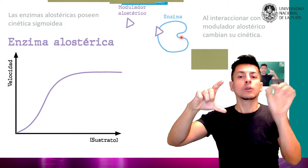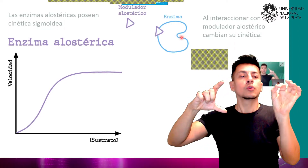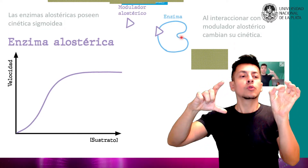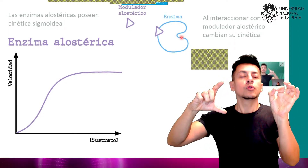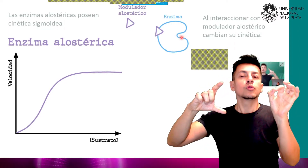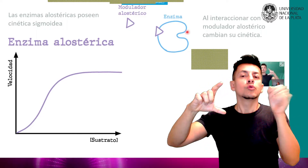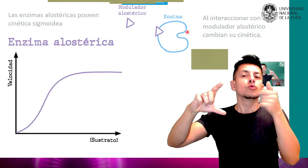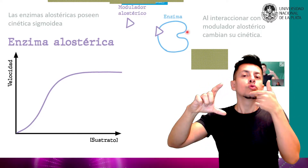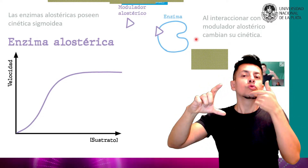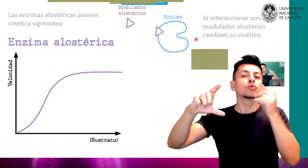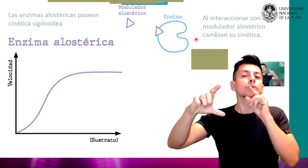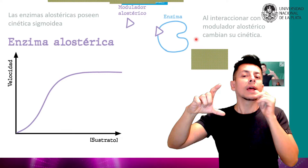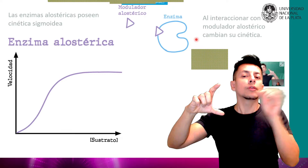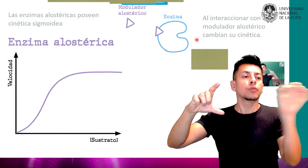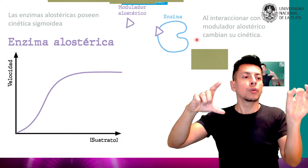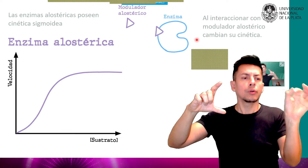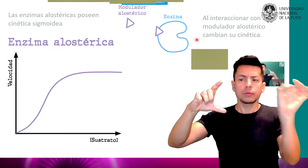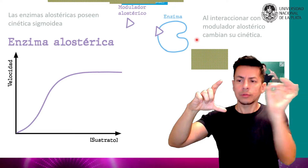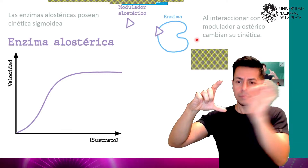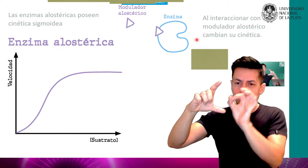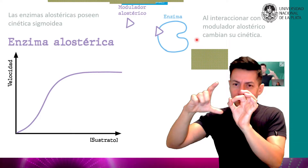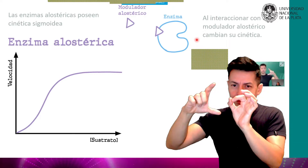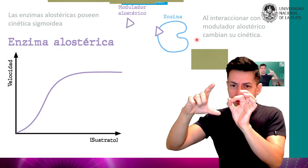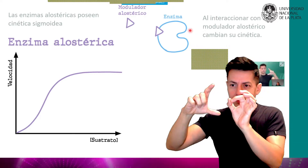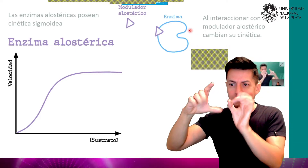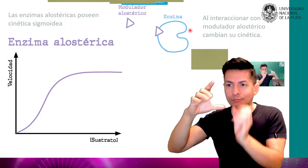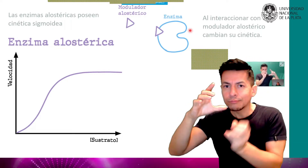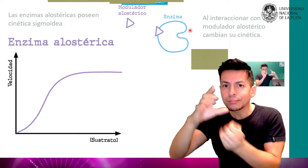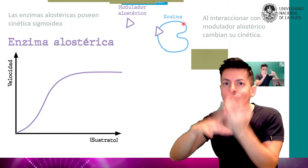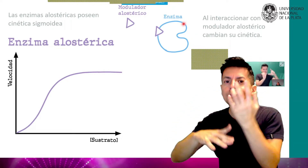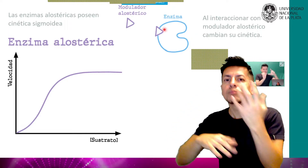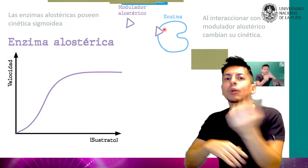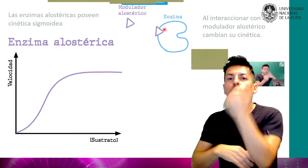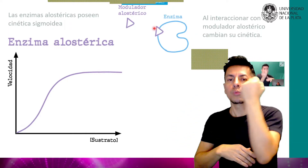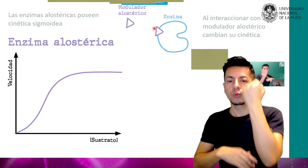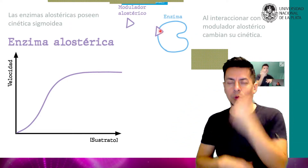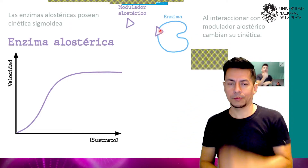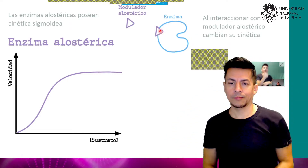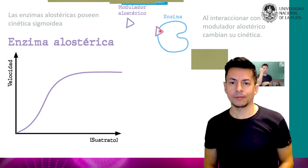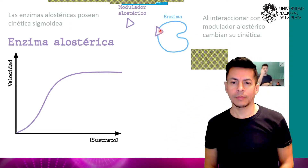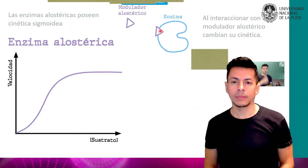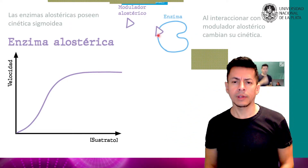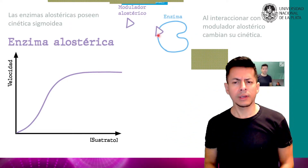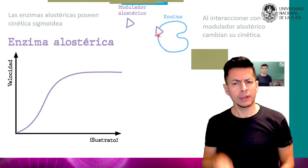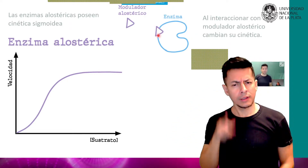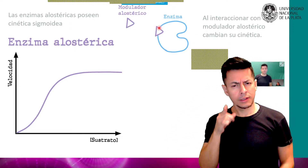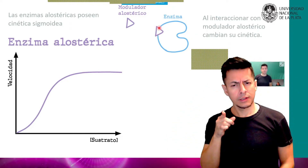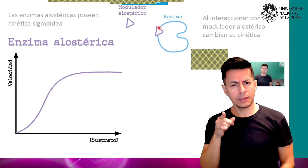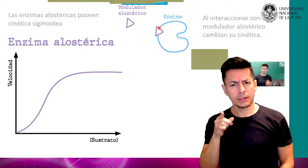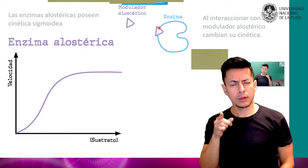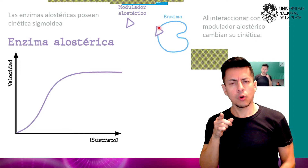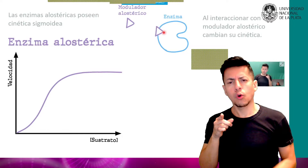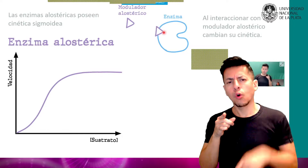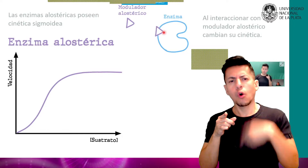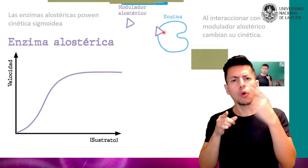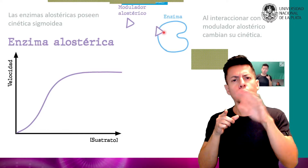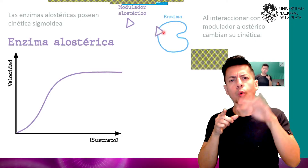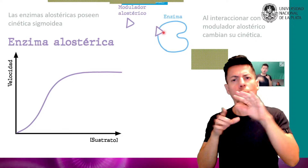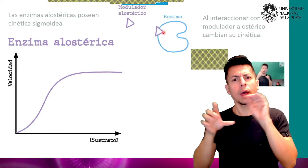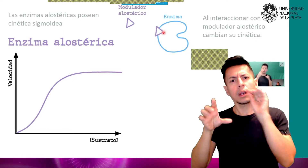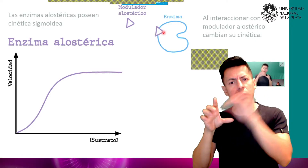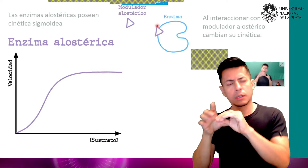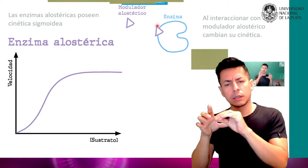reconocer el sustrato y se va a transformar en producto. Pero las enzimas alostéricas tienen otro sitio,